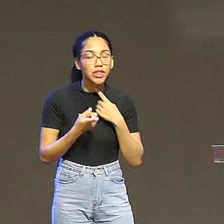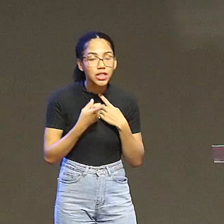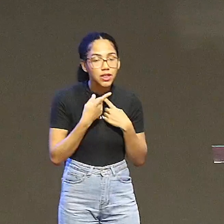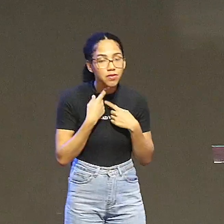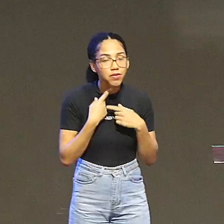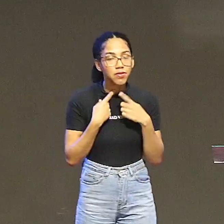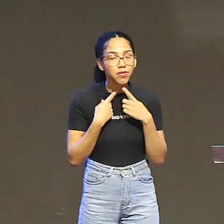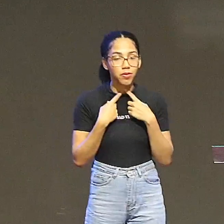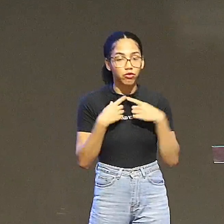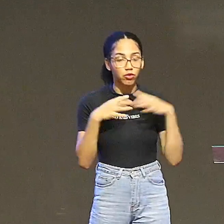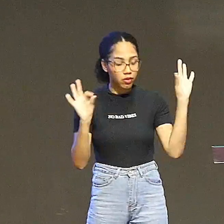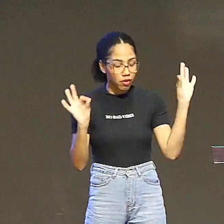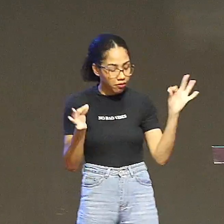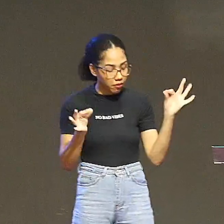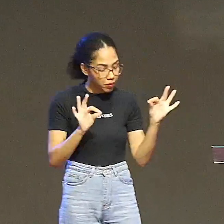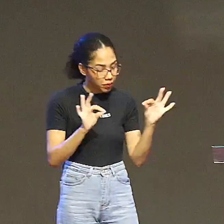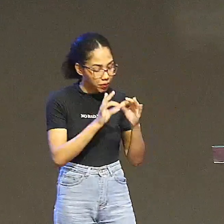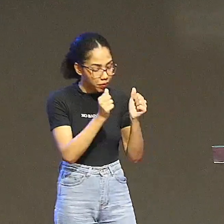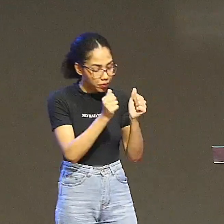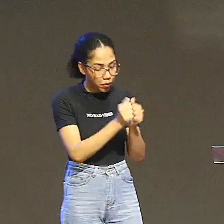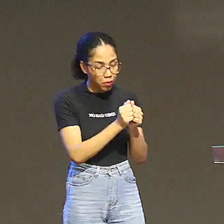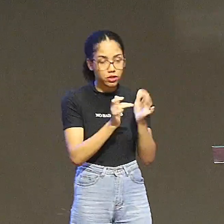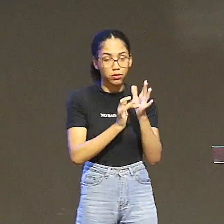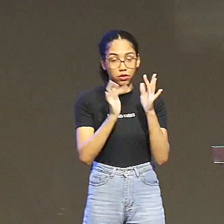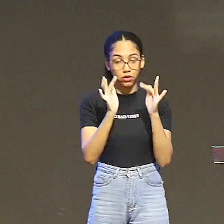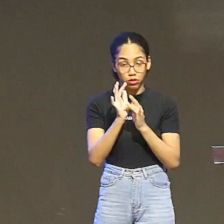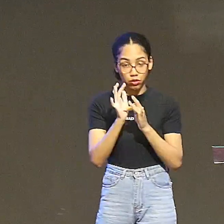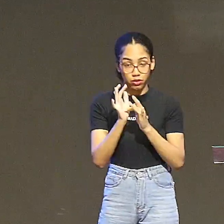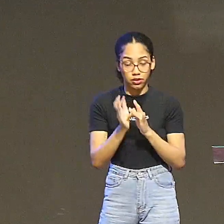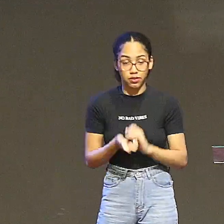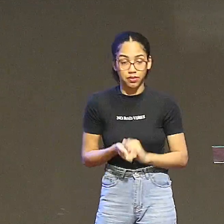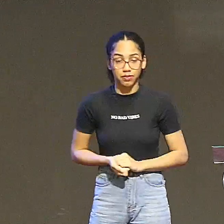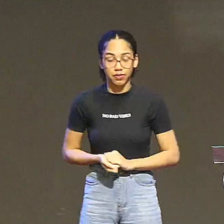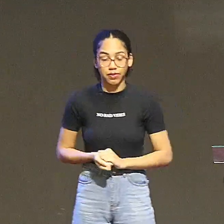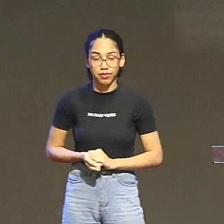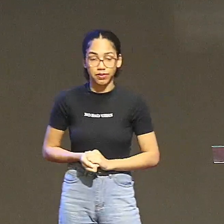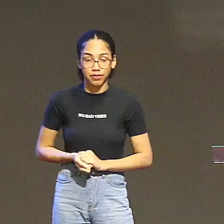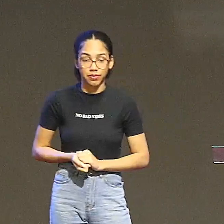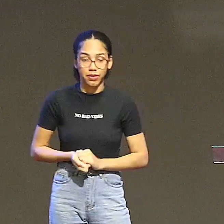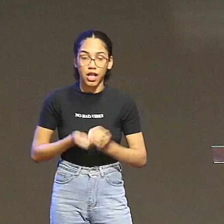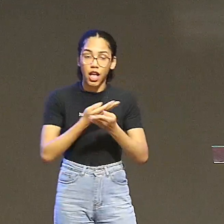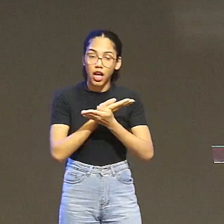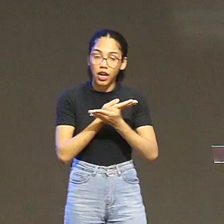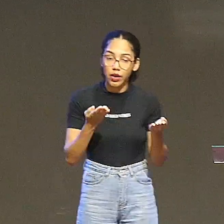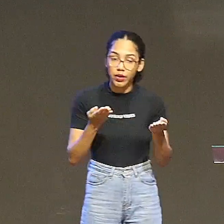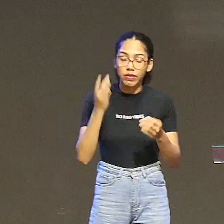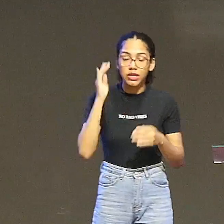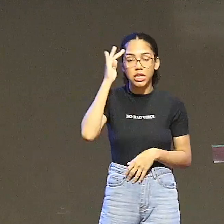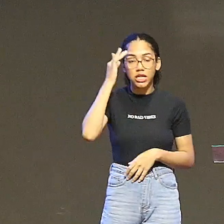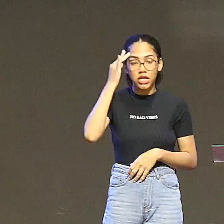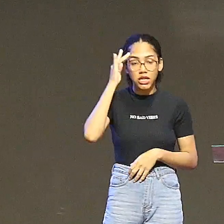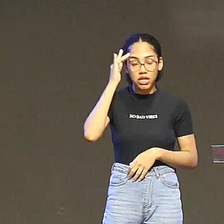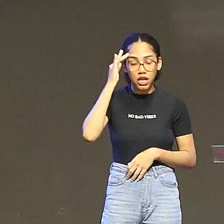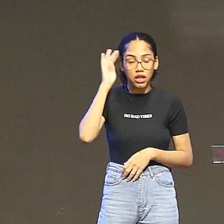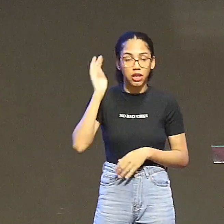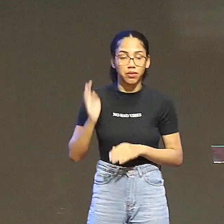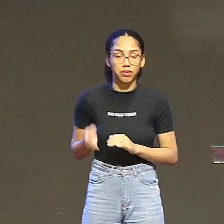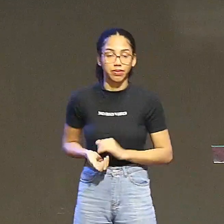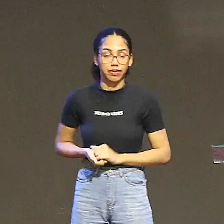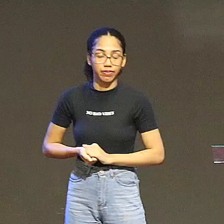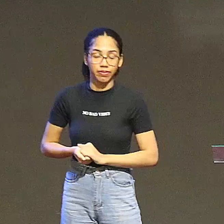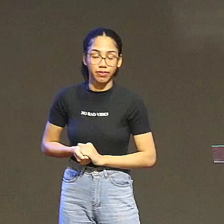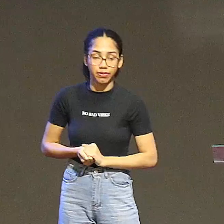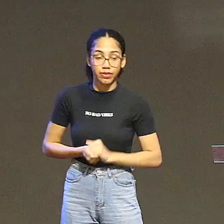próxima de Jesus eu quero que você entenda bem isso porque às vezes você deixa